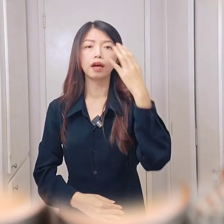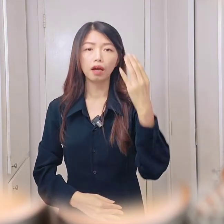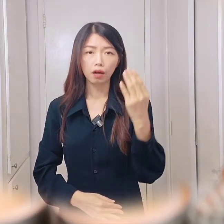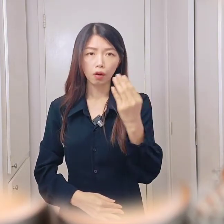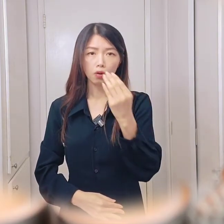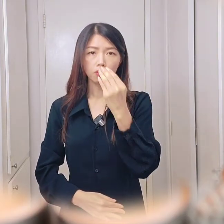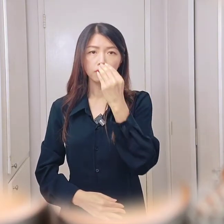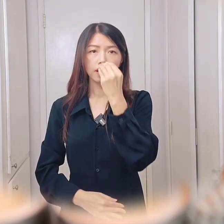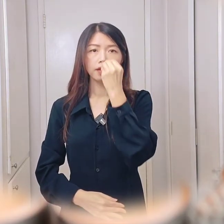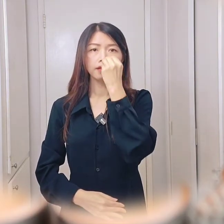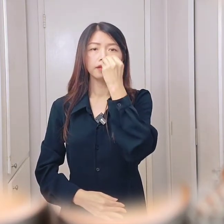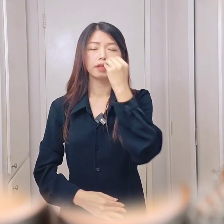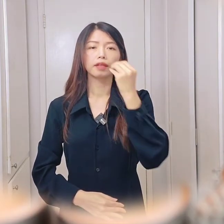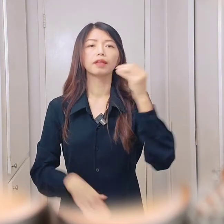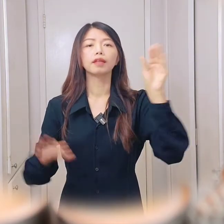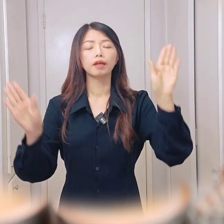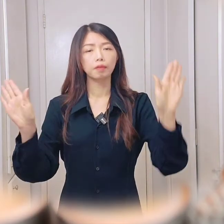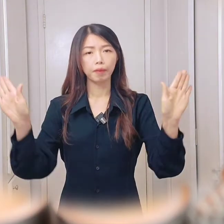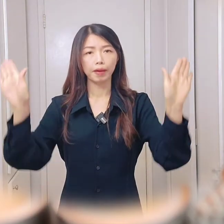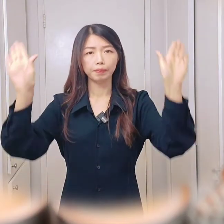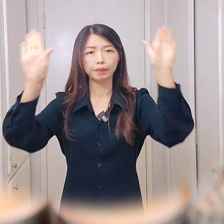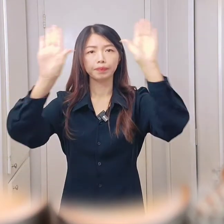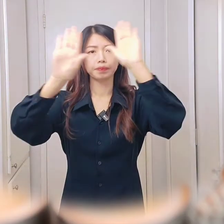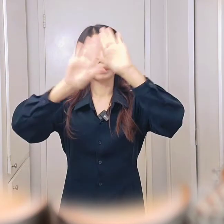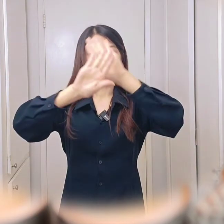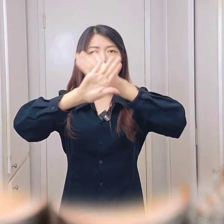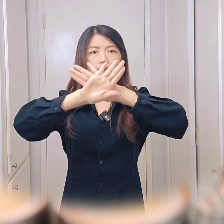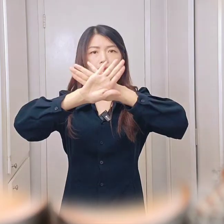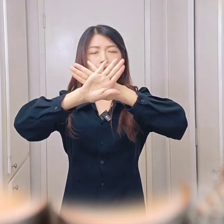거룩하다. 거룩한 밤.